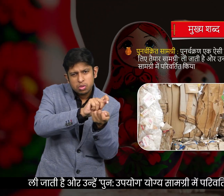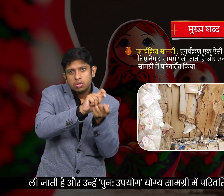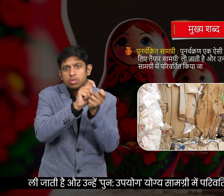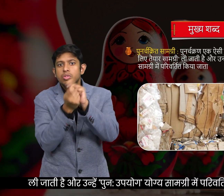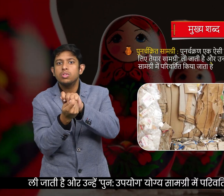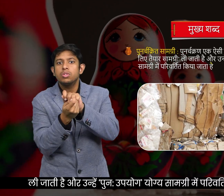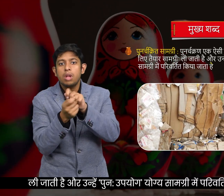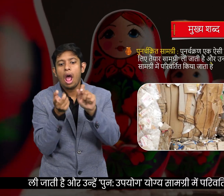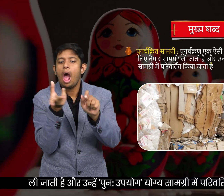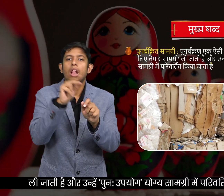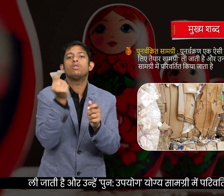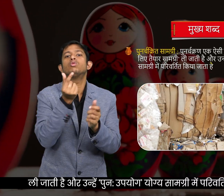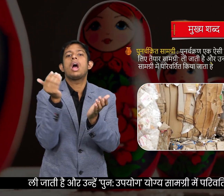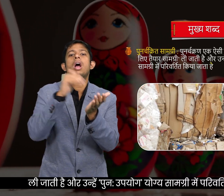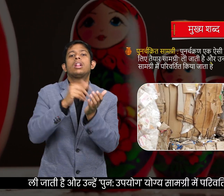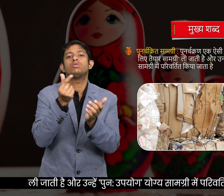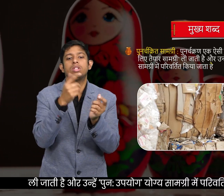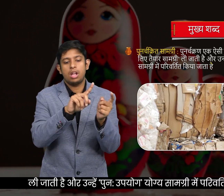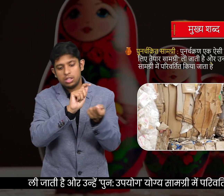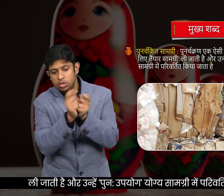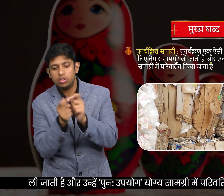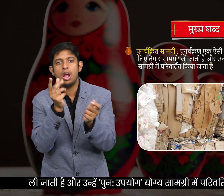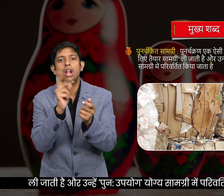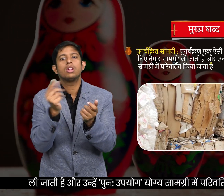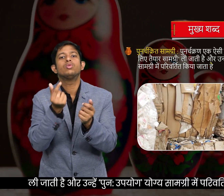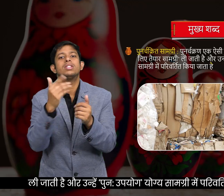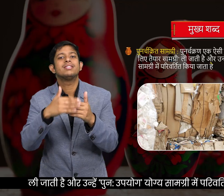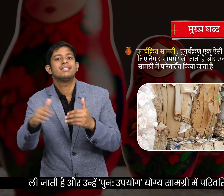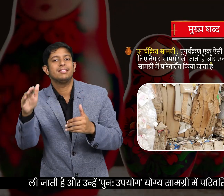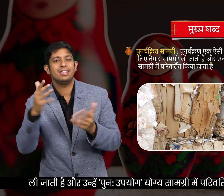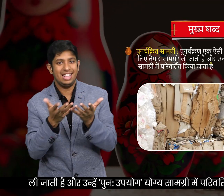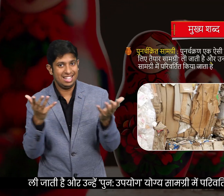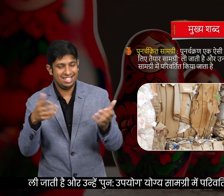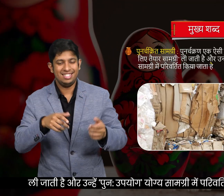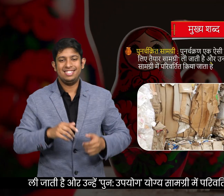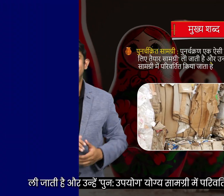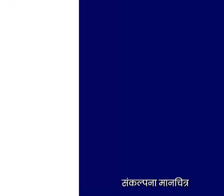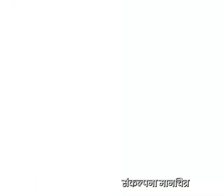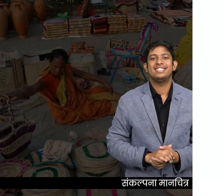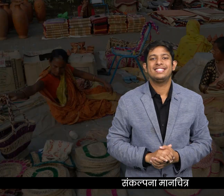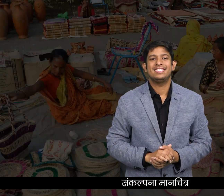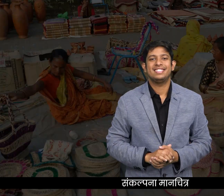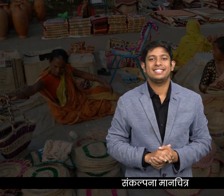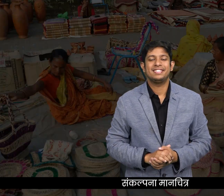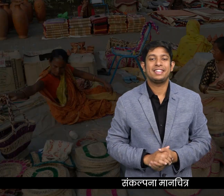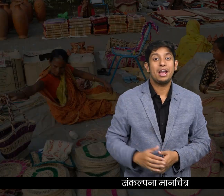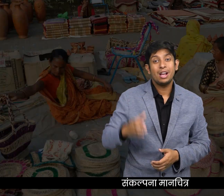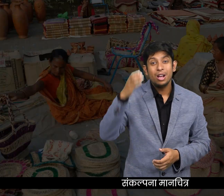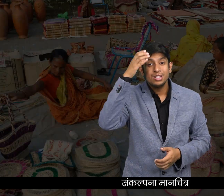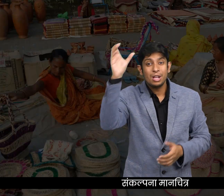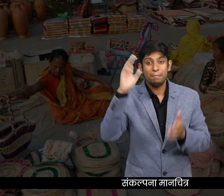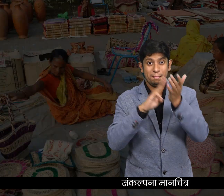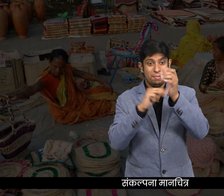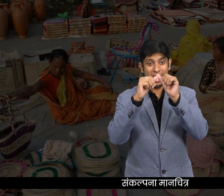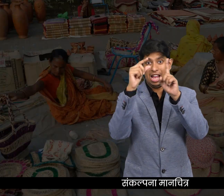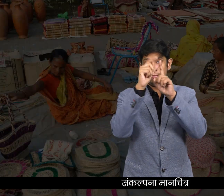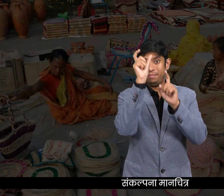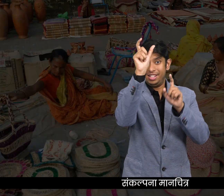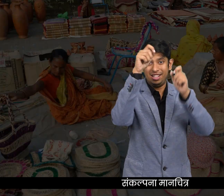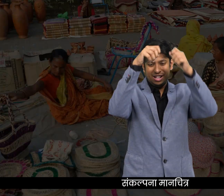पुनः उपयोग योग्य सामग्री में परिवर्तित किया जाता है। संकल्पना मानचित्र।